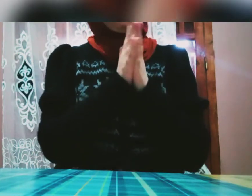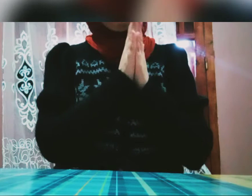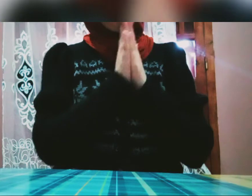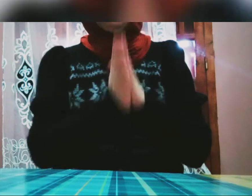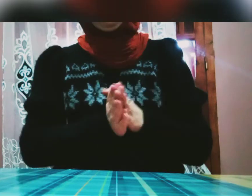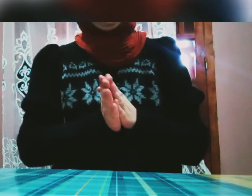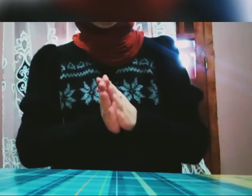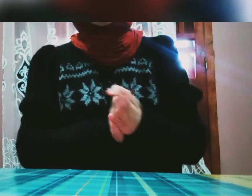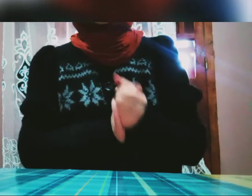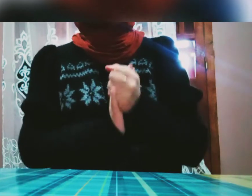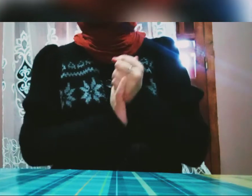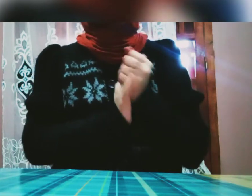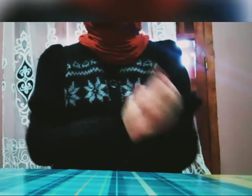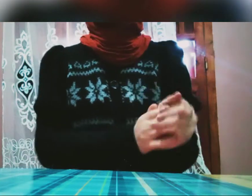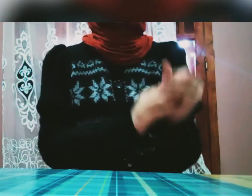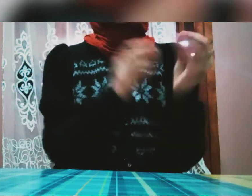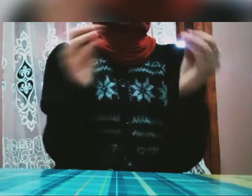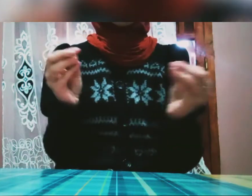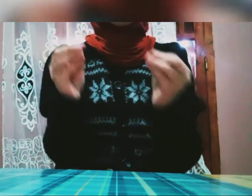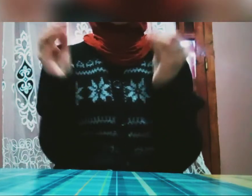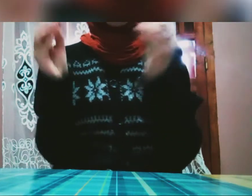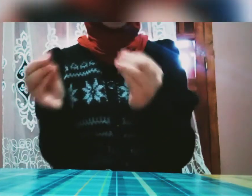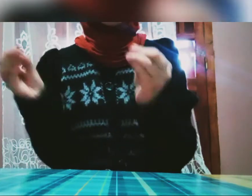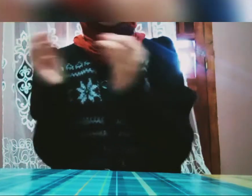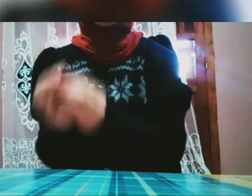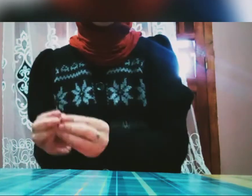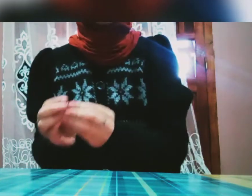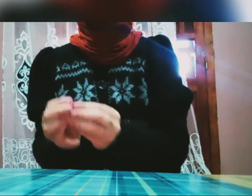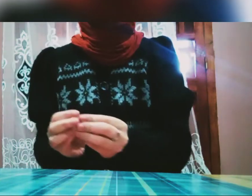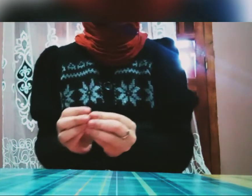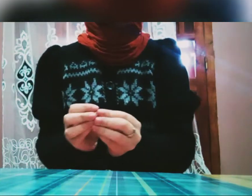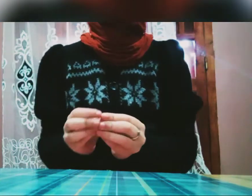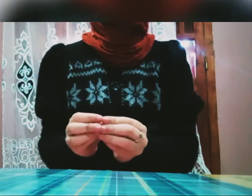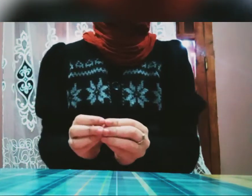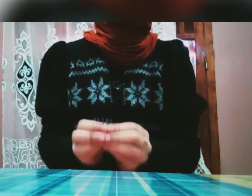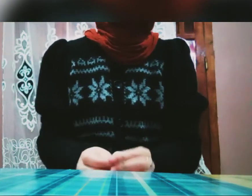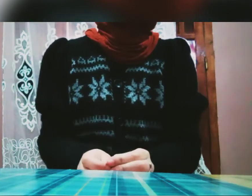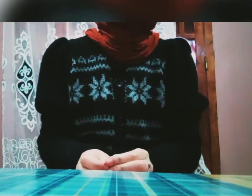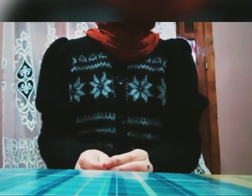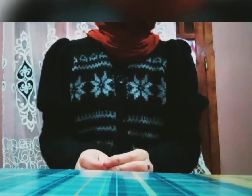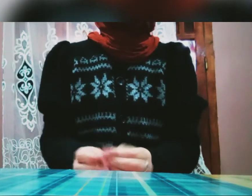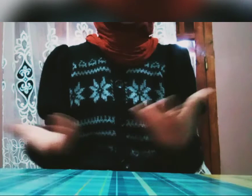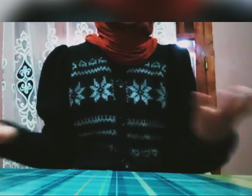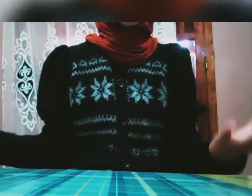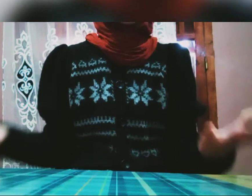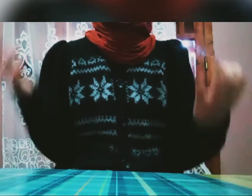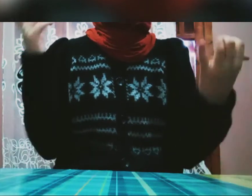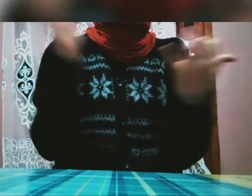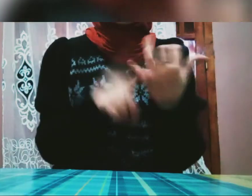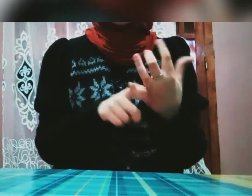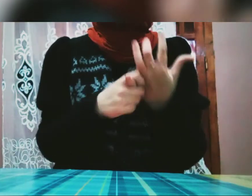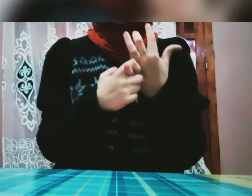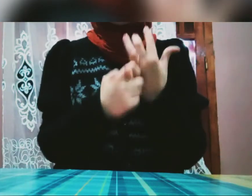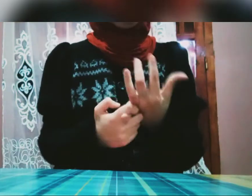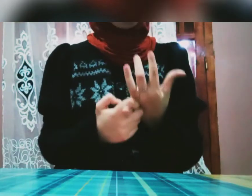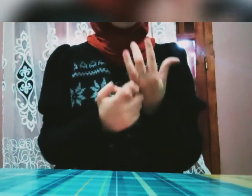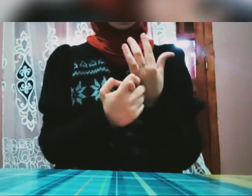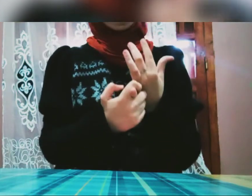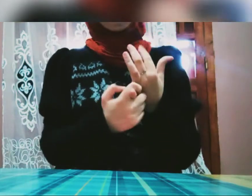الانضباط في حياتنا. الصلاة هي اصلا انضباط والتزام، انت عندك في الصبح تقابل ربي